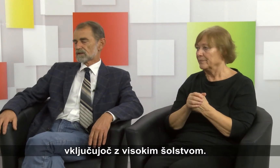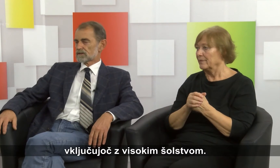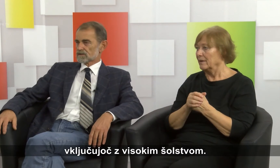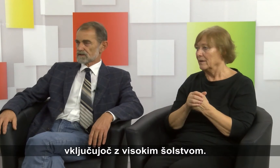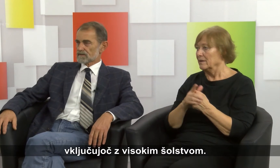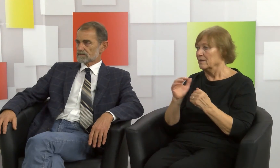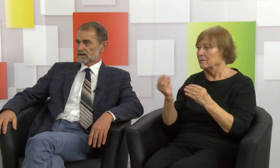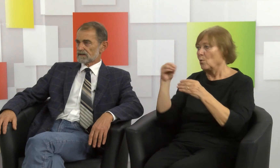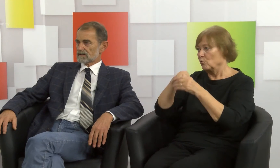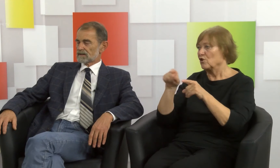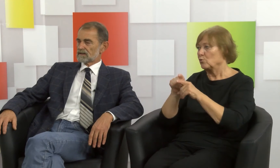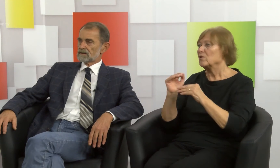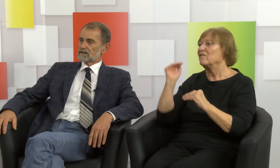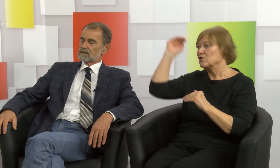visokim šolstvom.